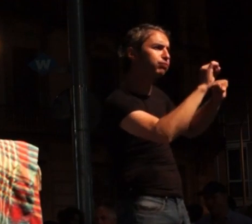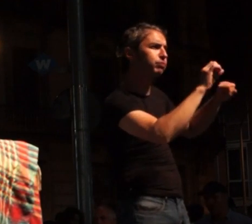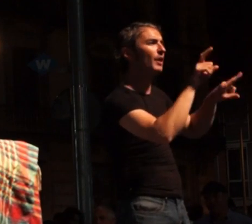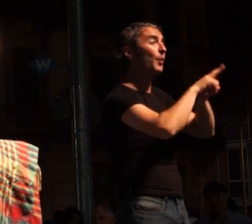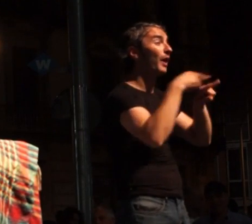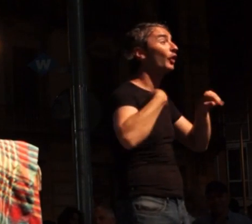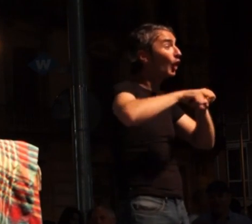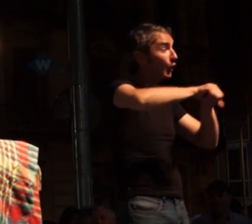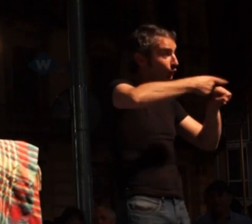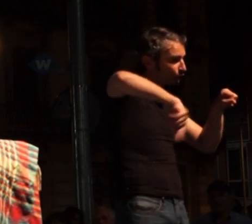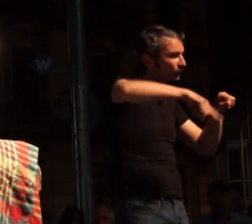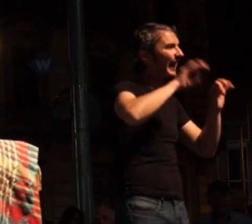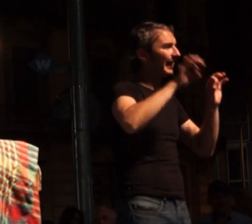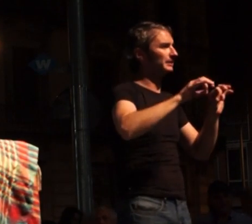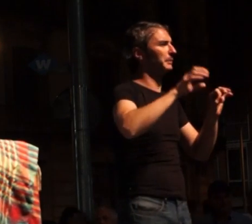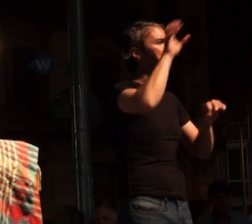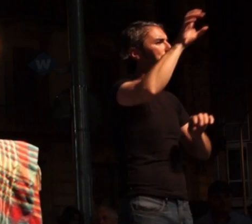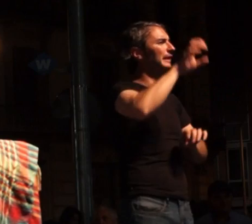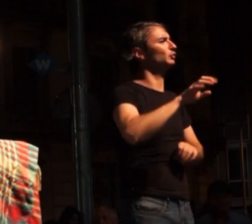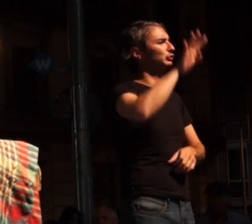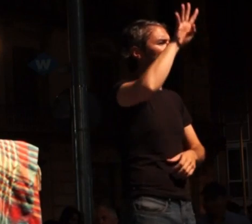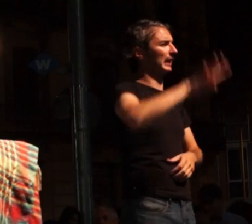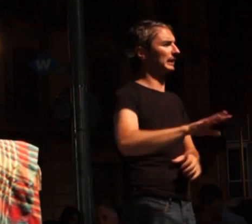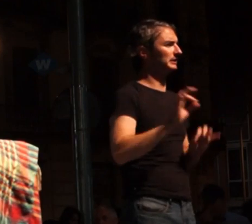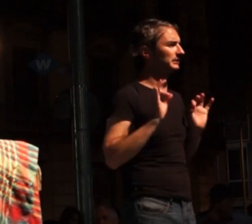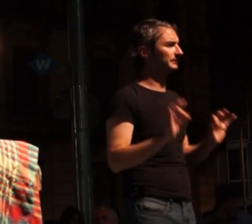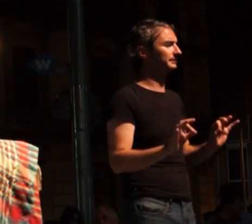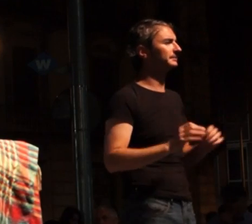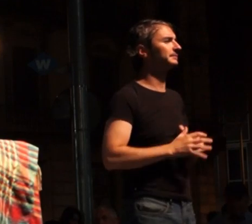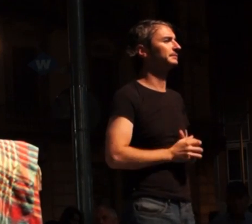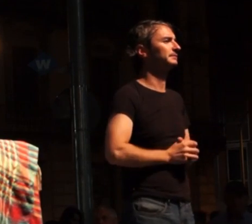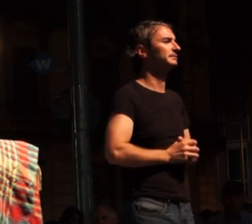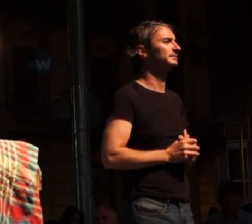els nostres països catalans.